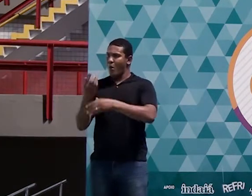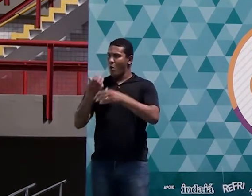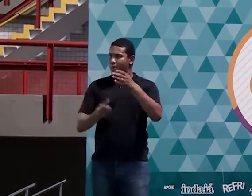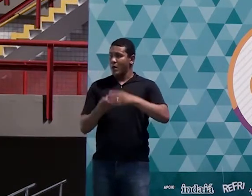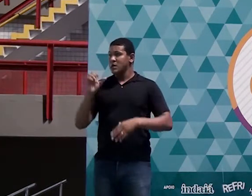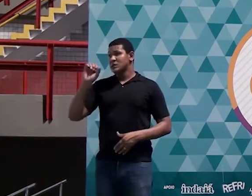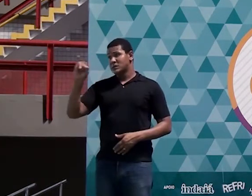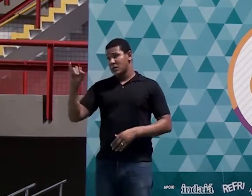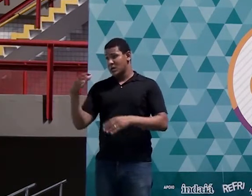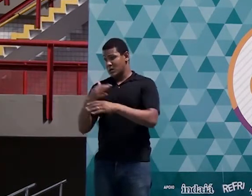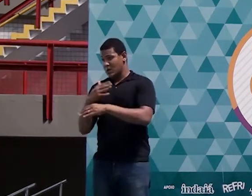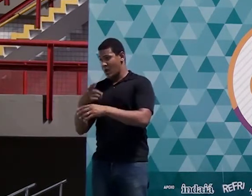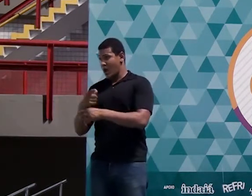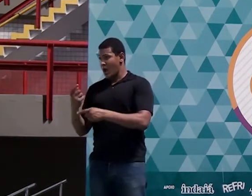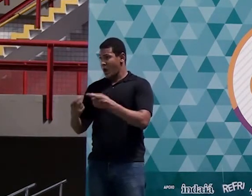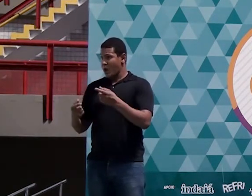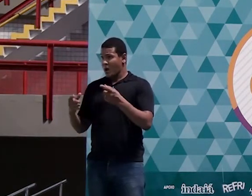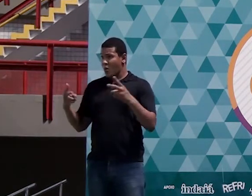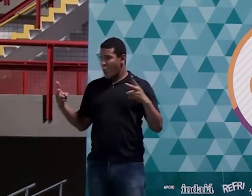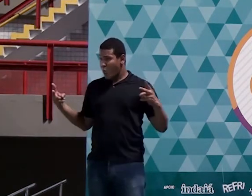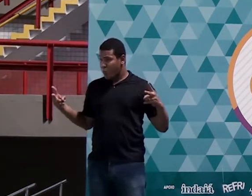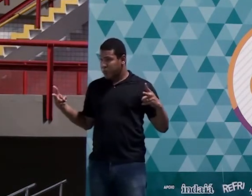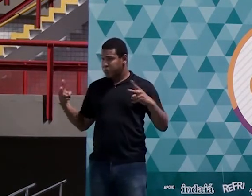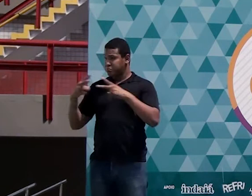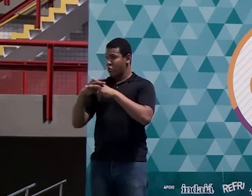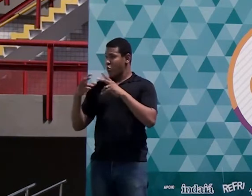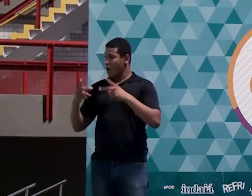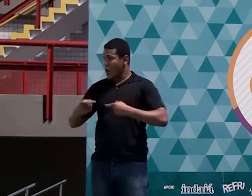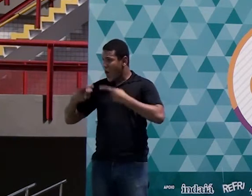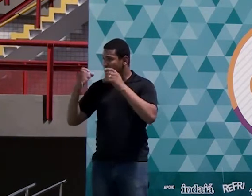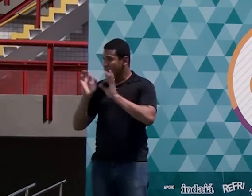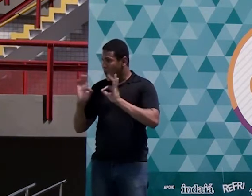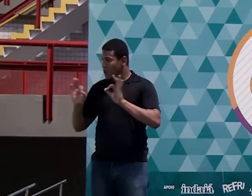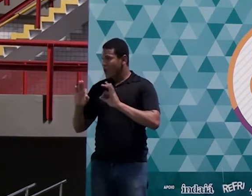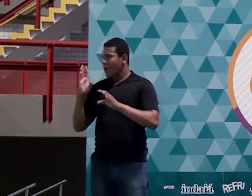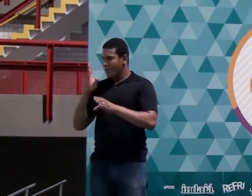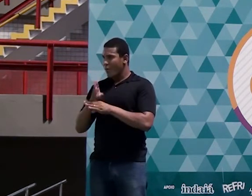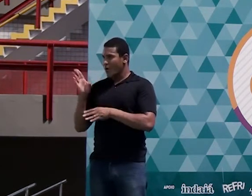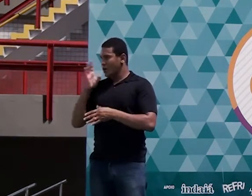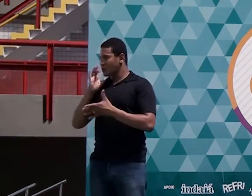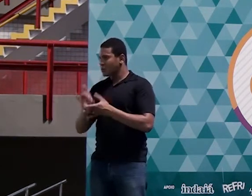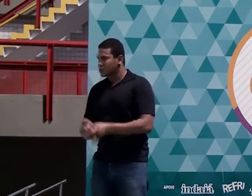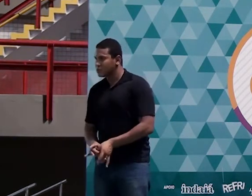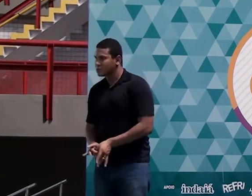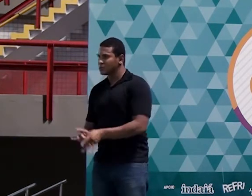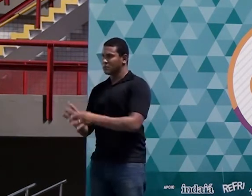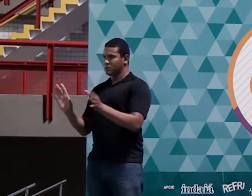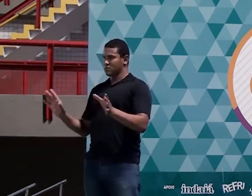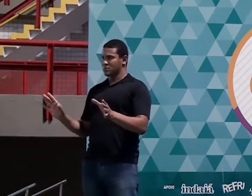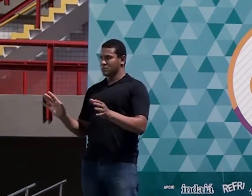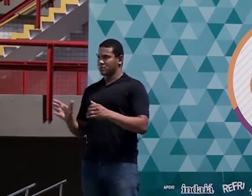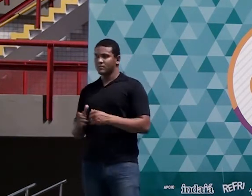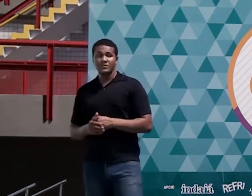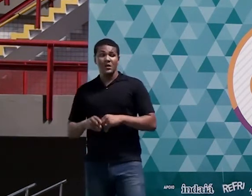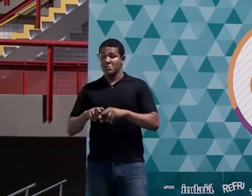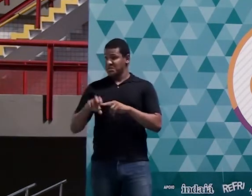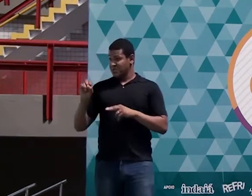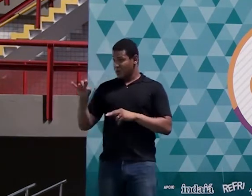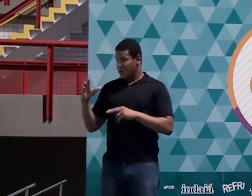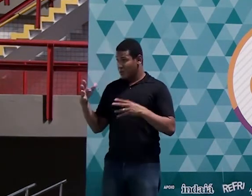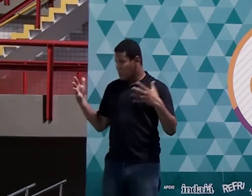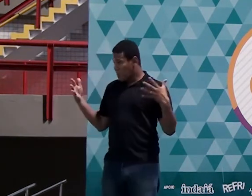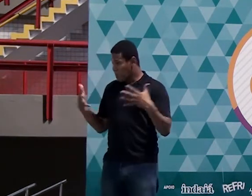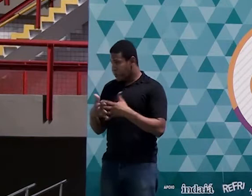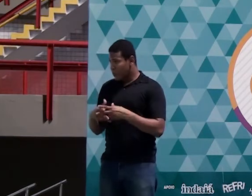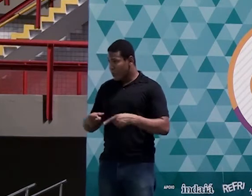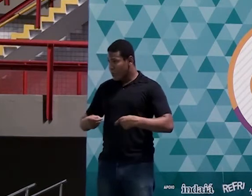guerra, foi através de uma carta de franquia. O rei autorizou. Tá bom? Se tiver guerra, eu chamo